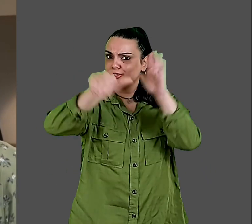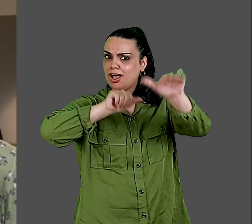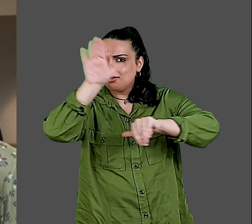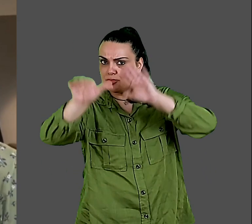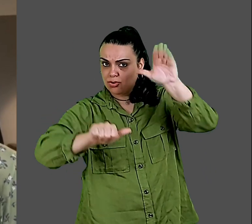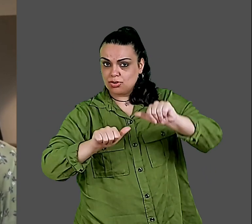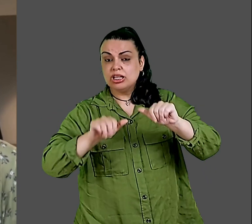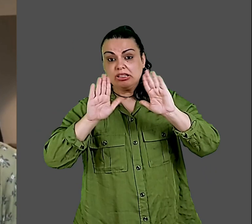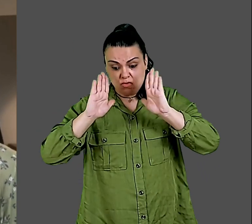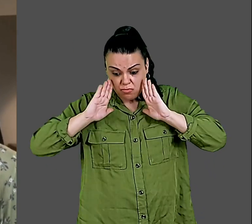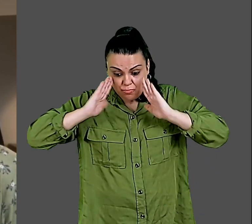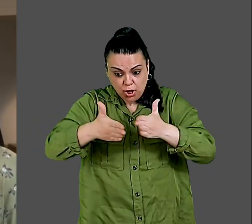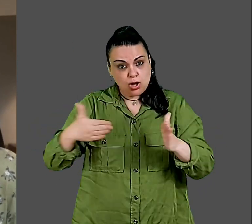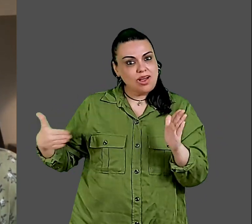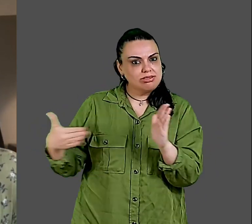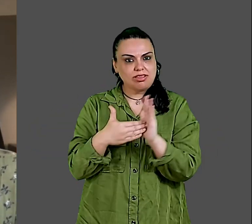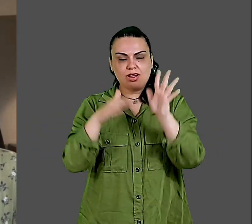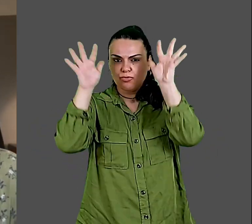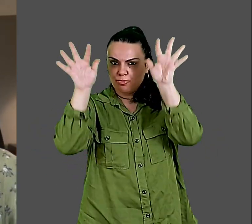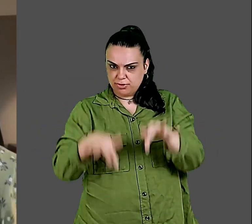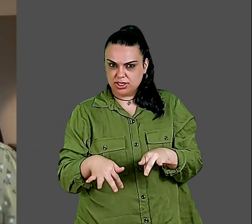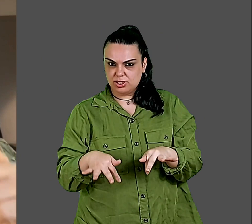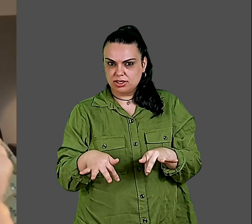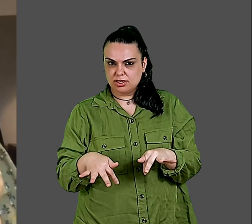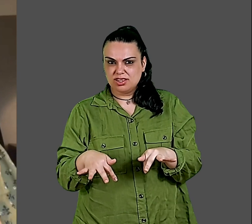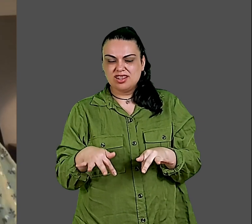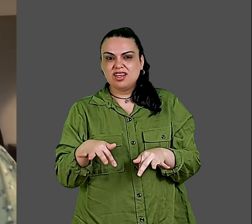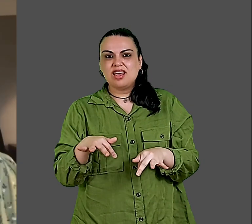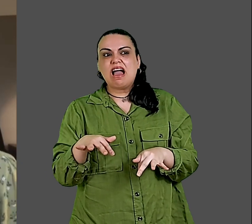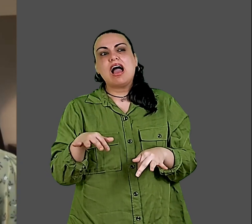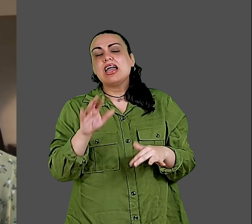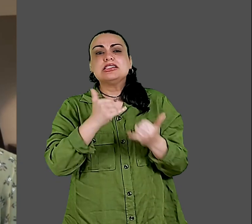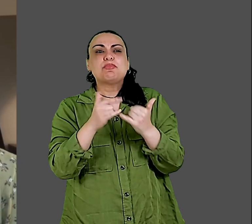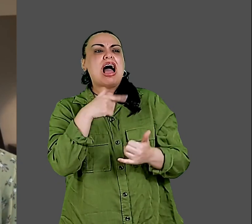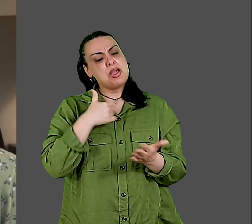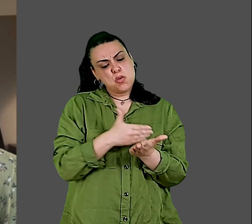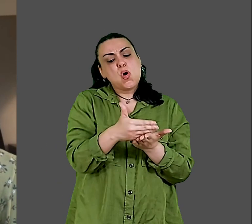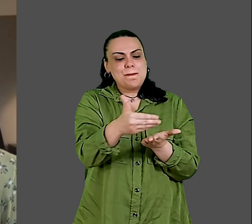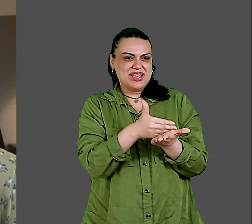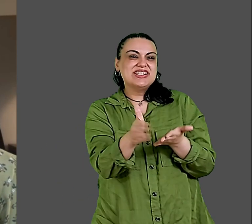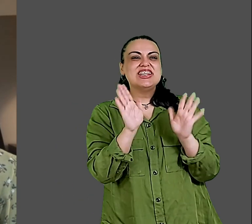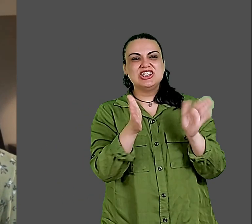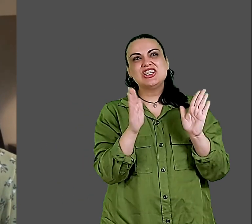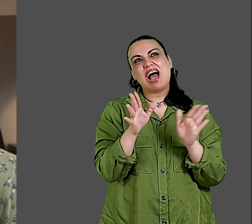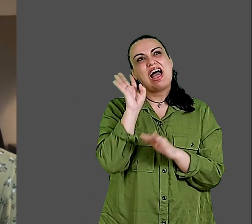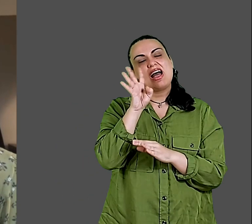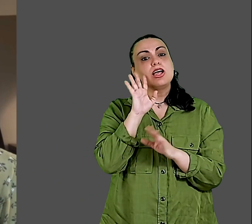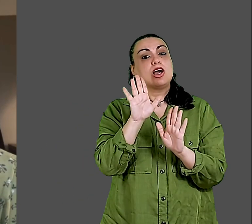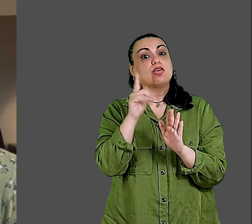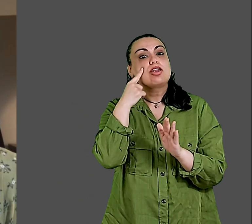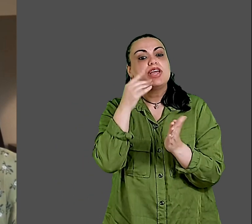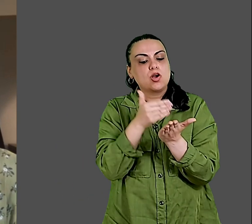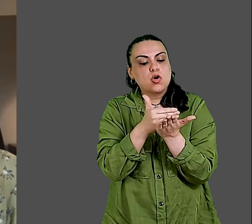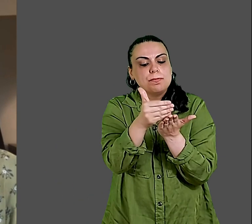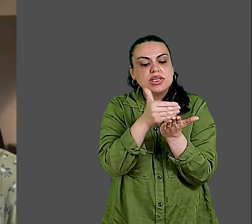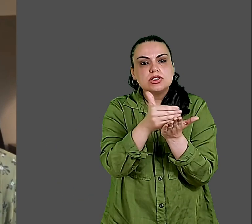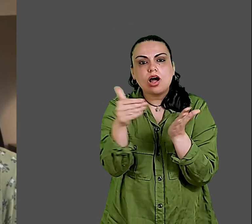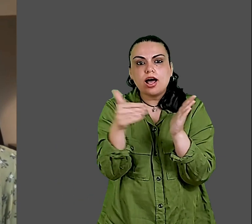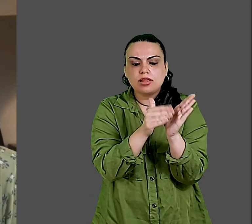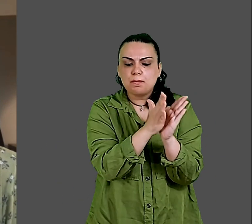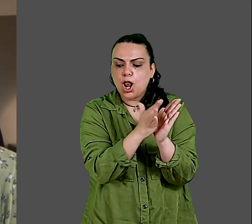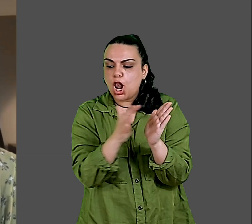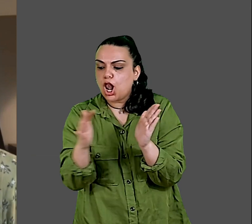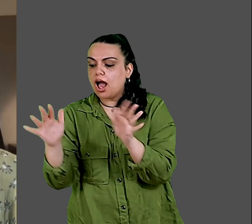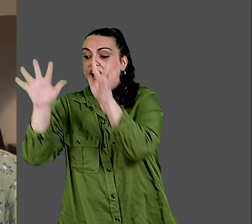começa, irmão, que é importante, é como você termina. É por isso que eu quero glorificar a Deus pela vida dessa galera que está comigo desde